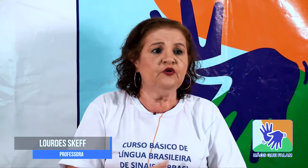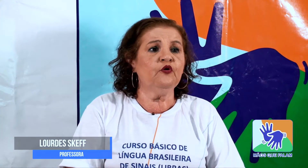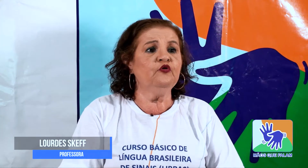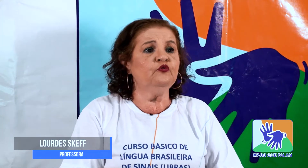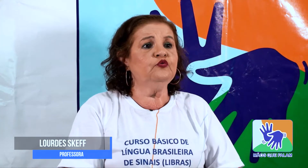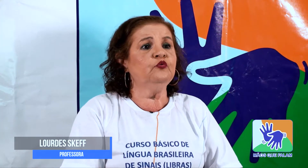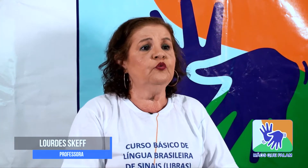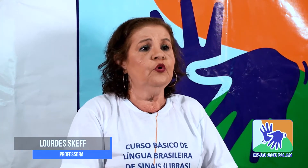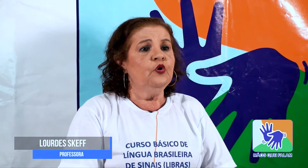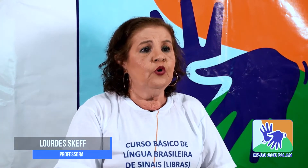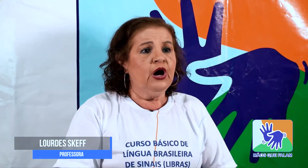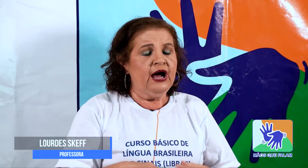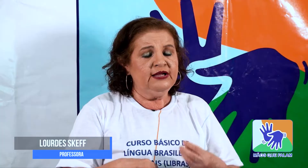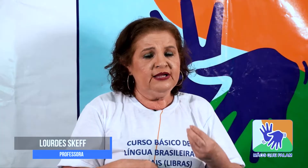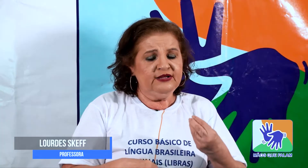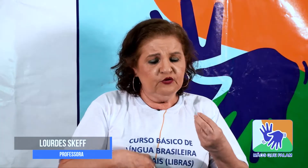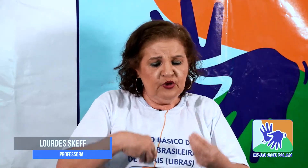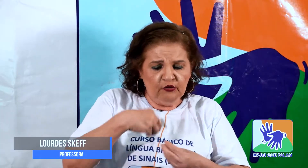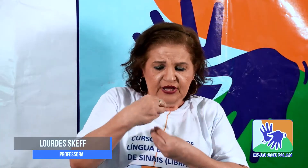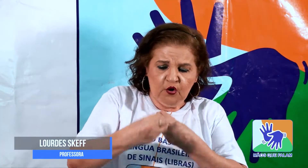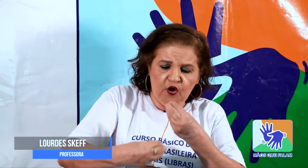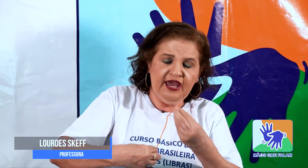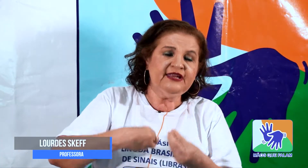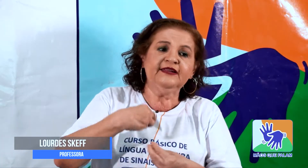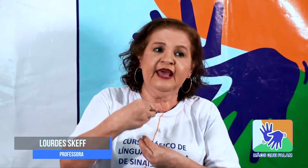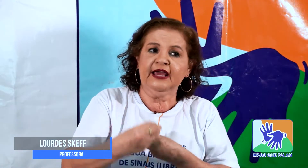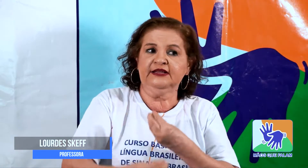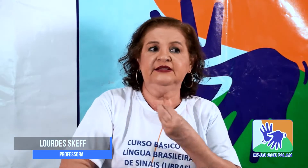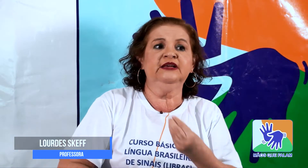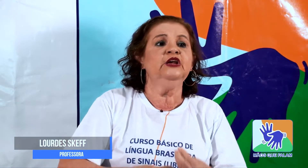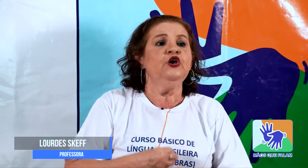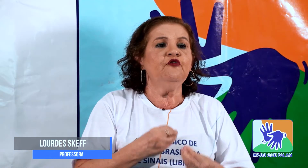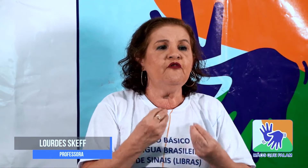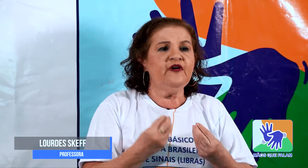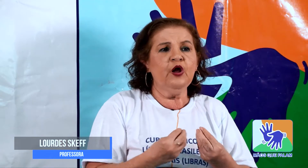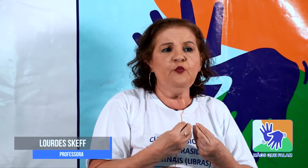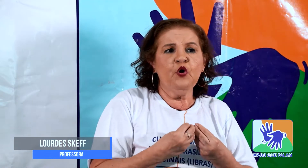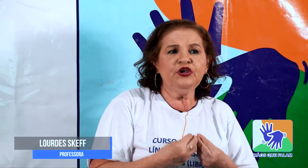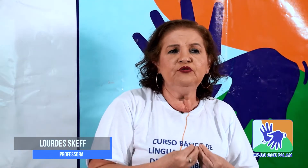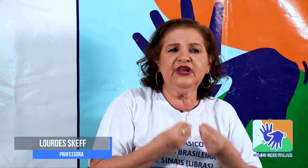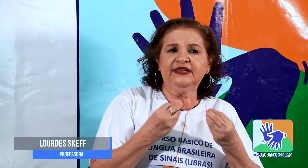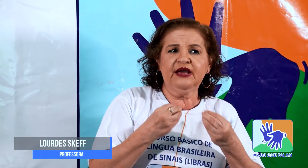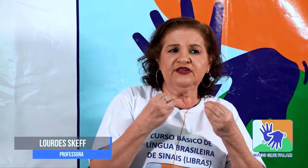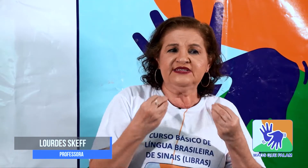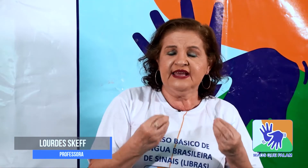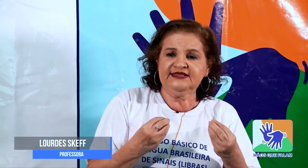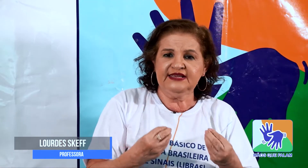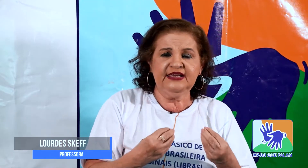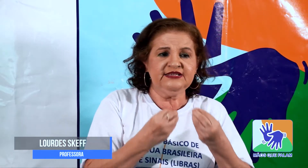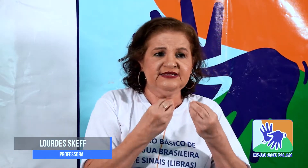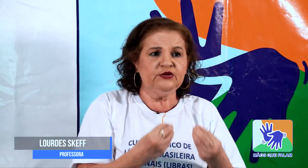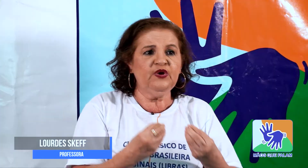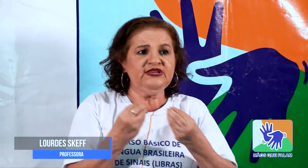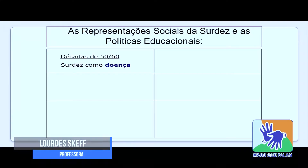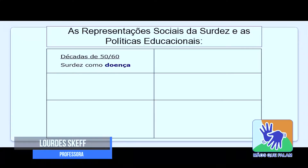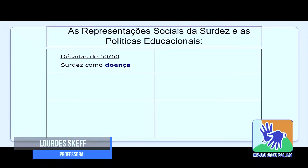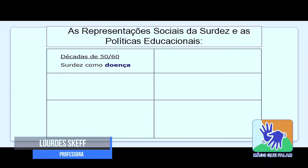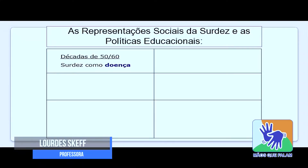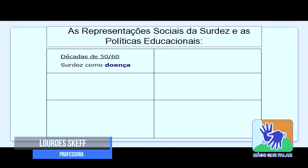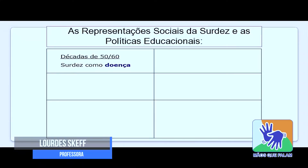aconteceu ao decorrer da década, né? Eu vou falar um pouquinho da década de 50 e 60, que